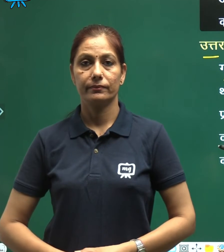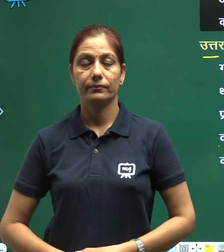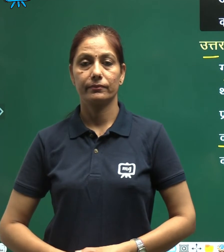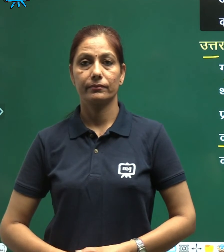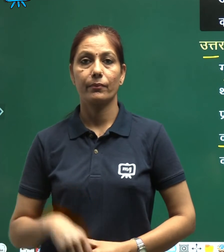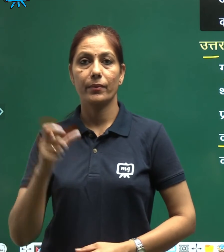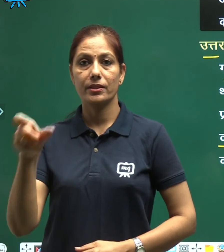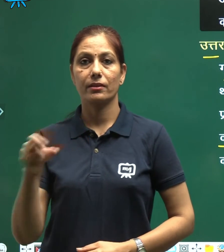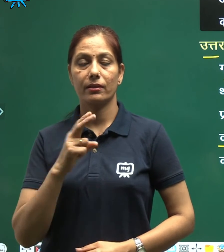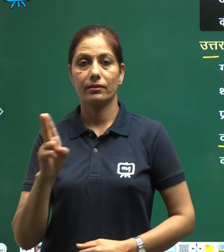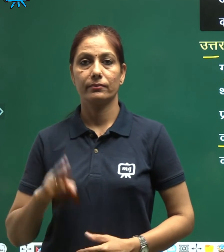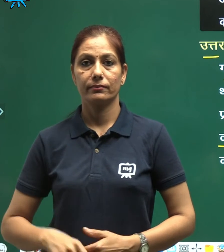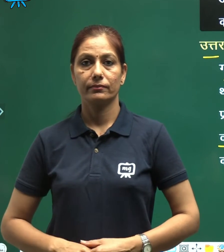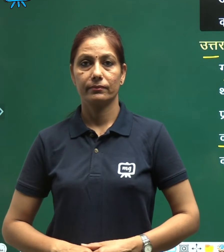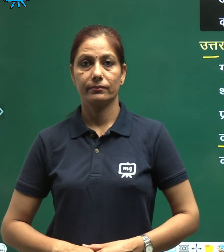वंशीधर